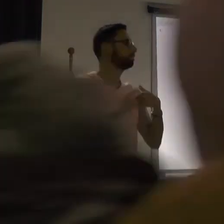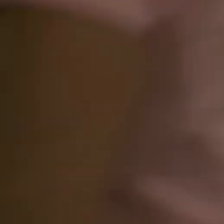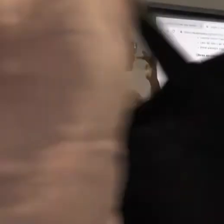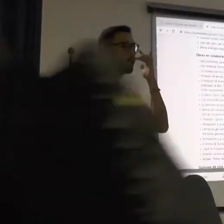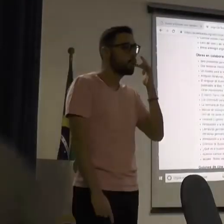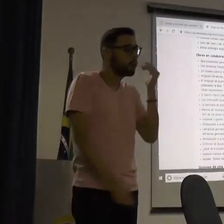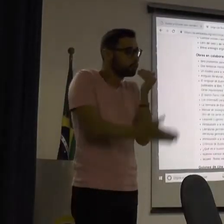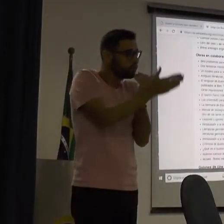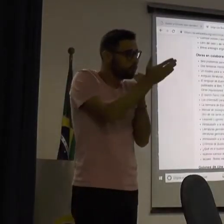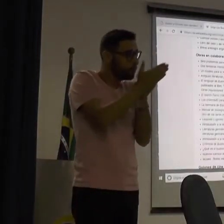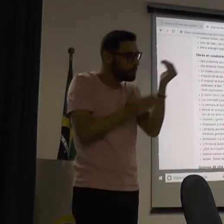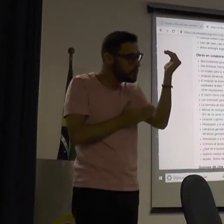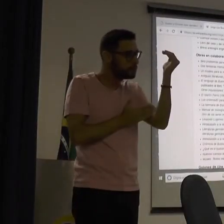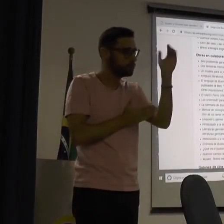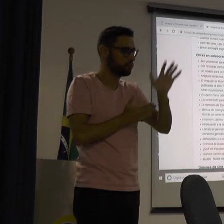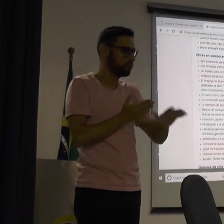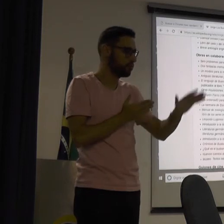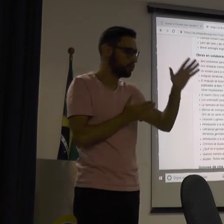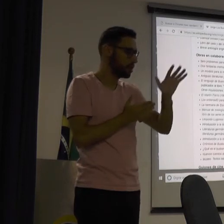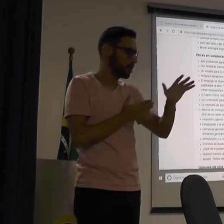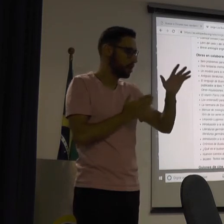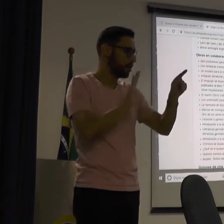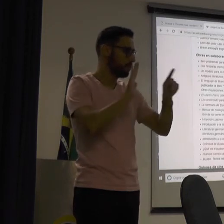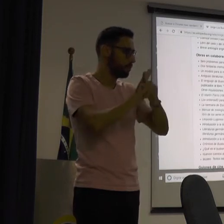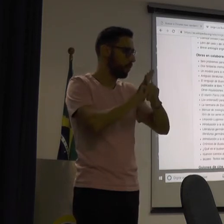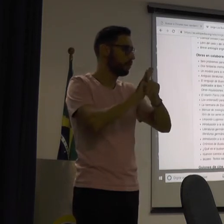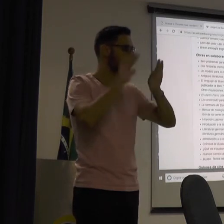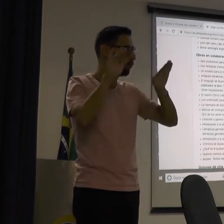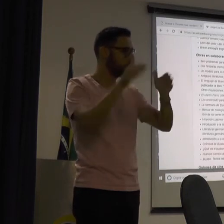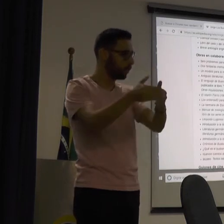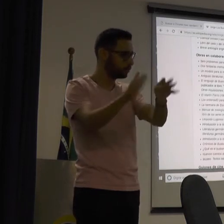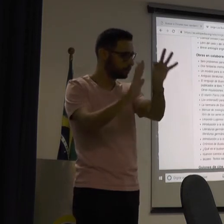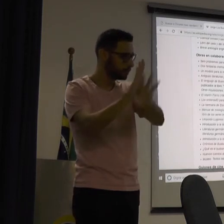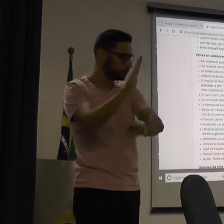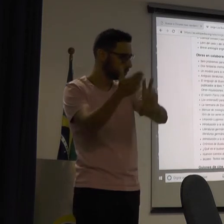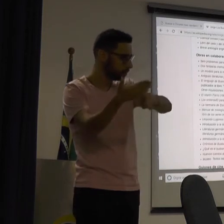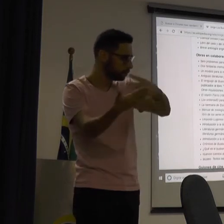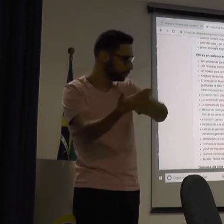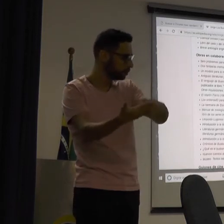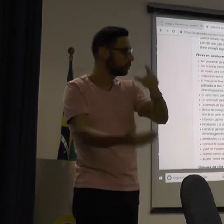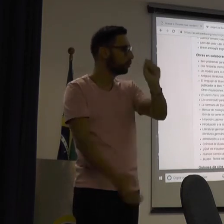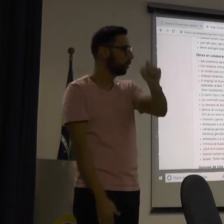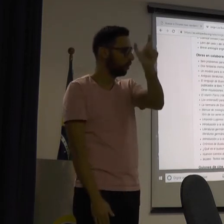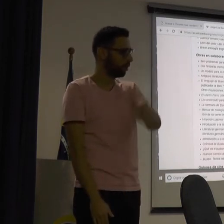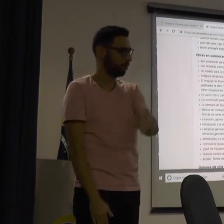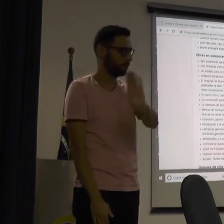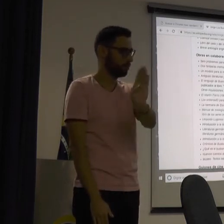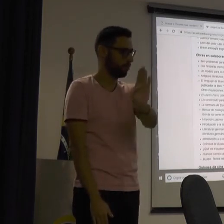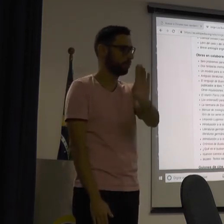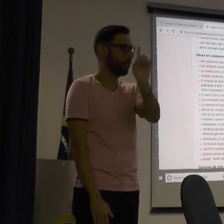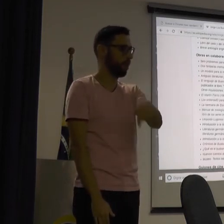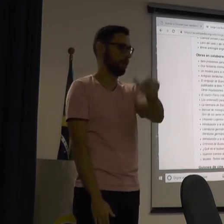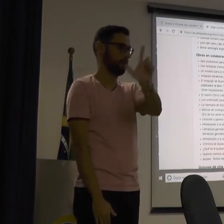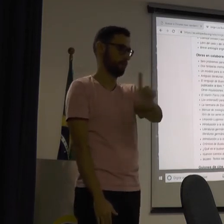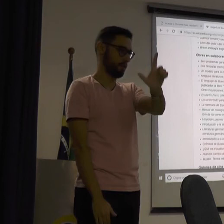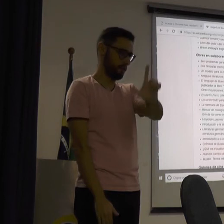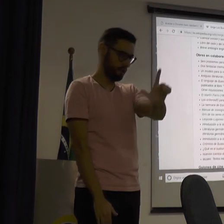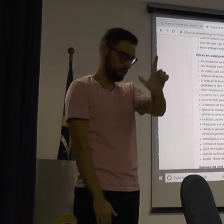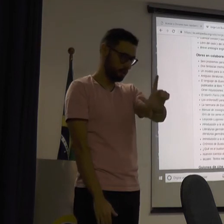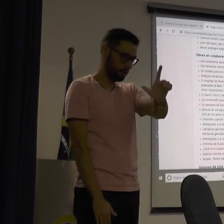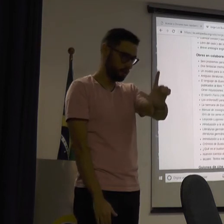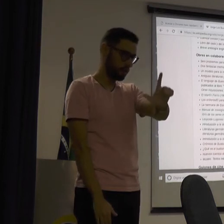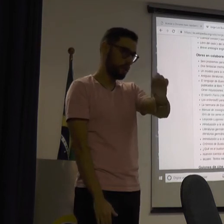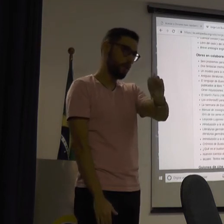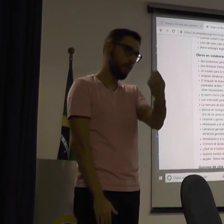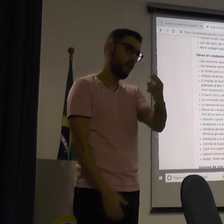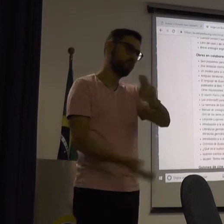de princípio geral, com valorização do texto traduzido, e no caso dele é principalmente literário, ou